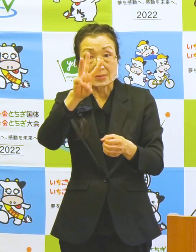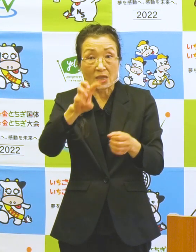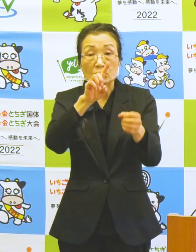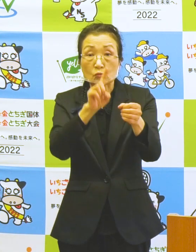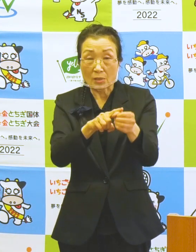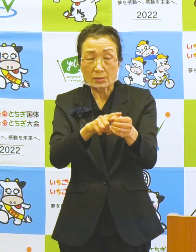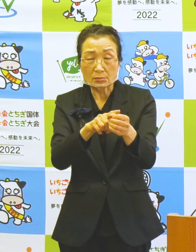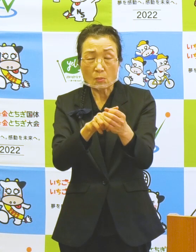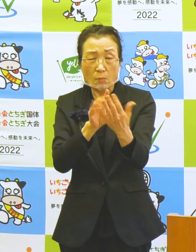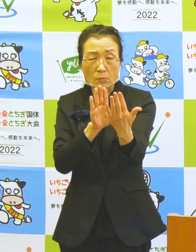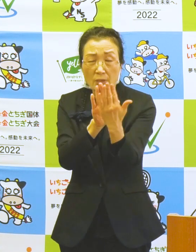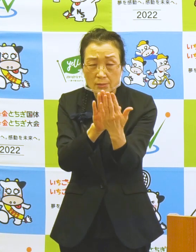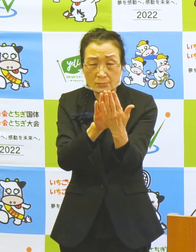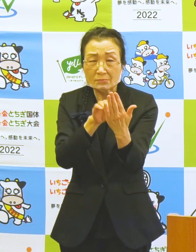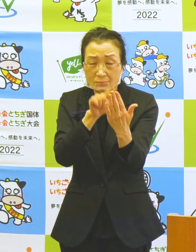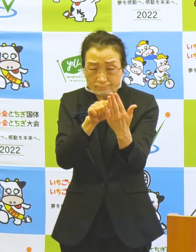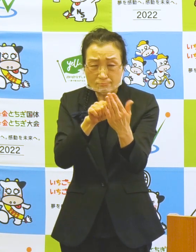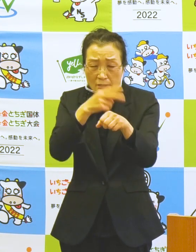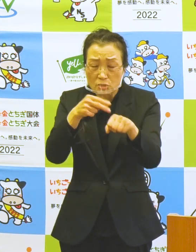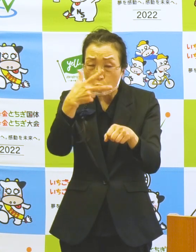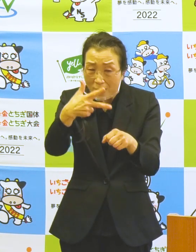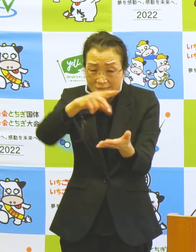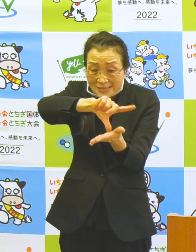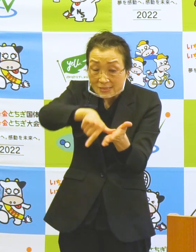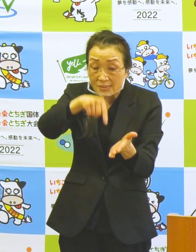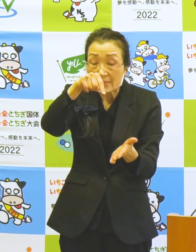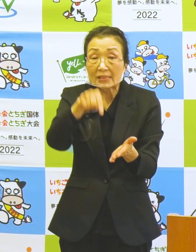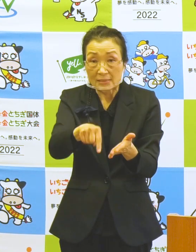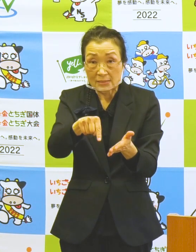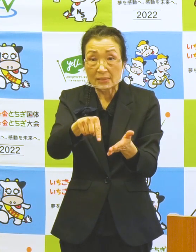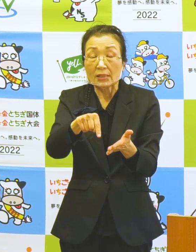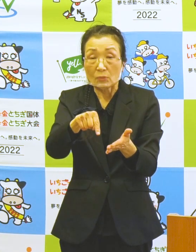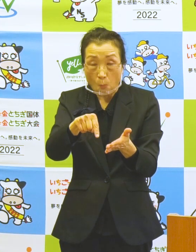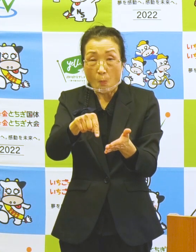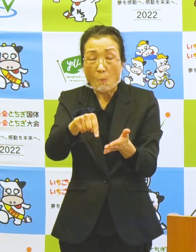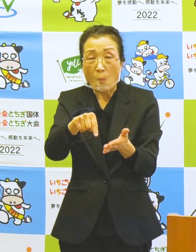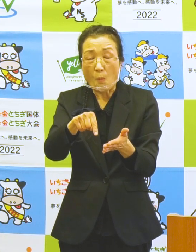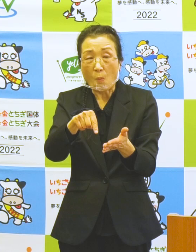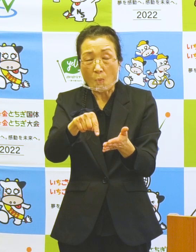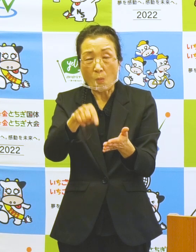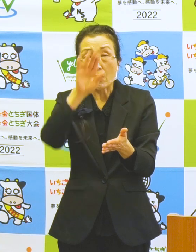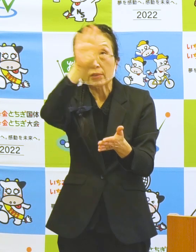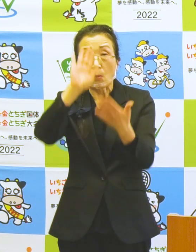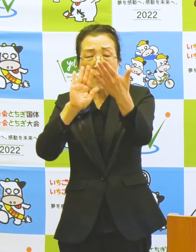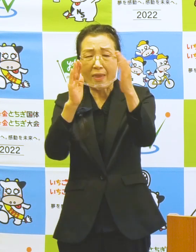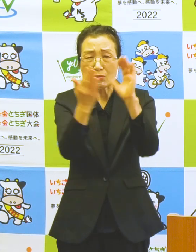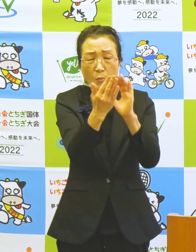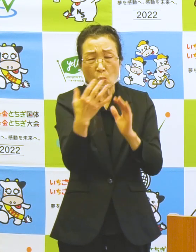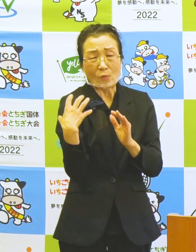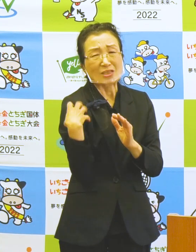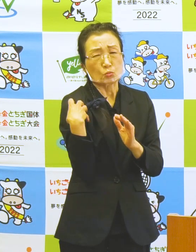い将来、かつ那須塩原市といったピンポイントのエリアの気候変動のリス